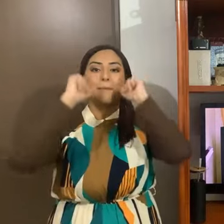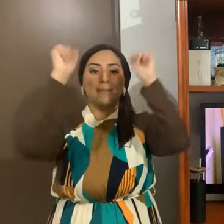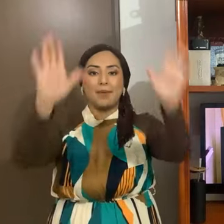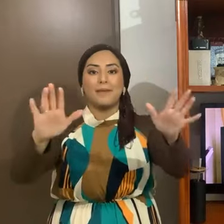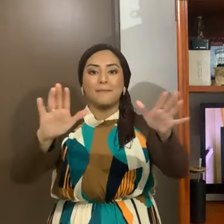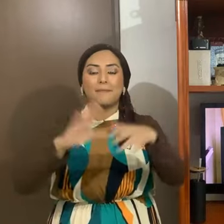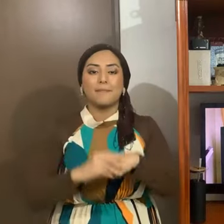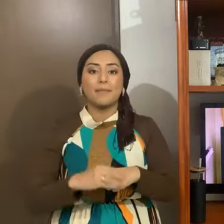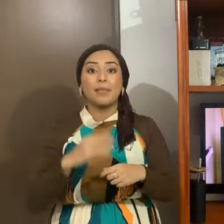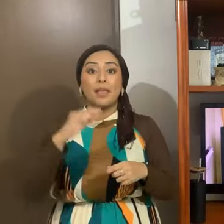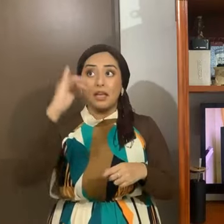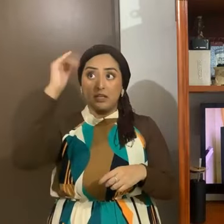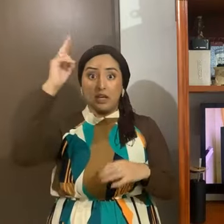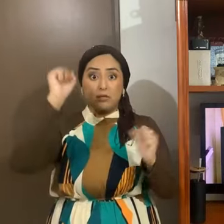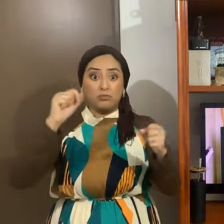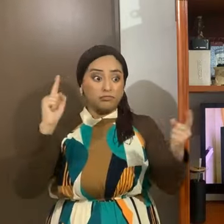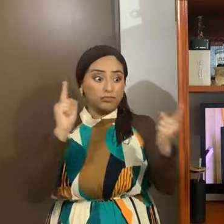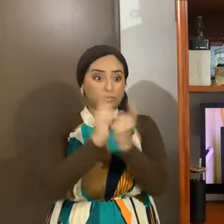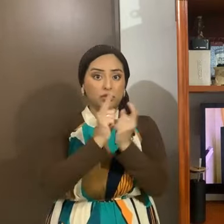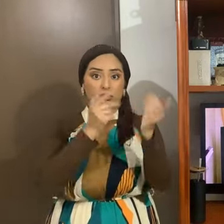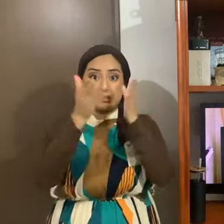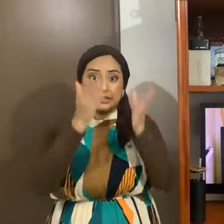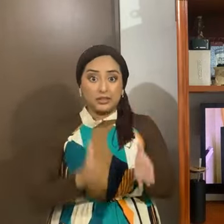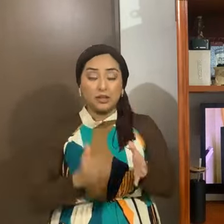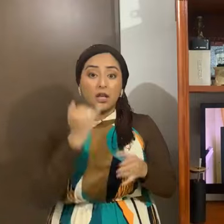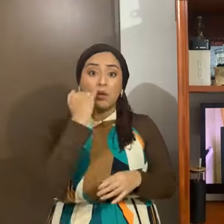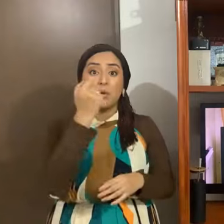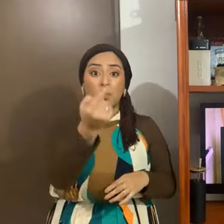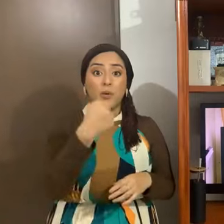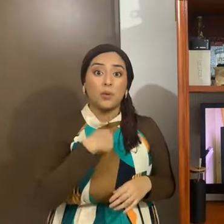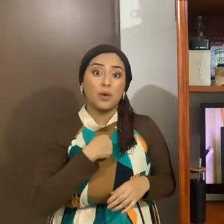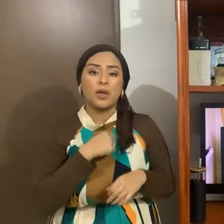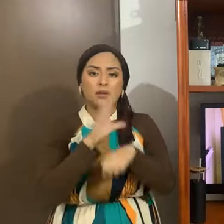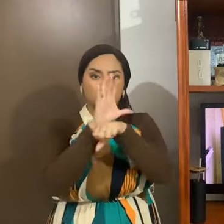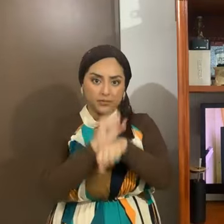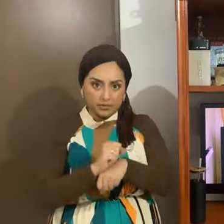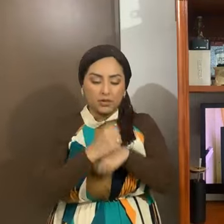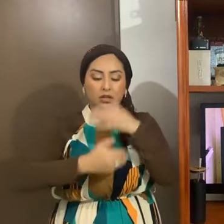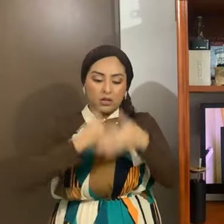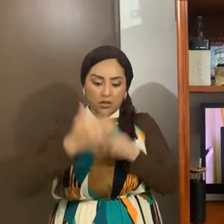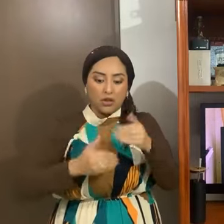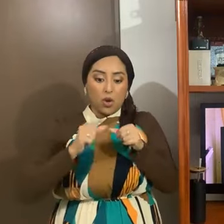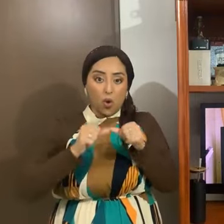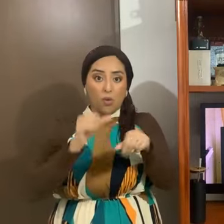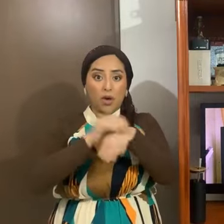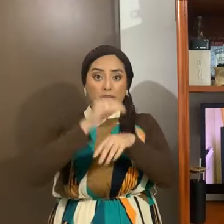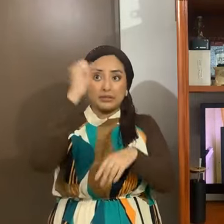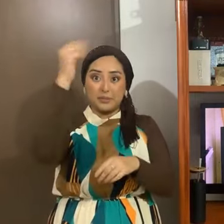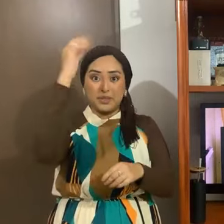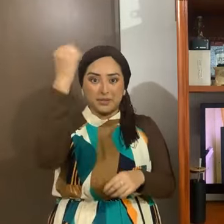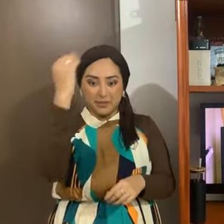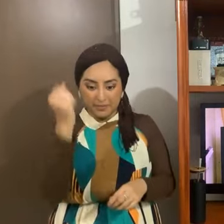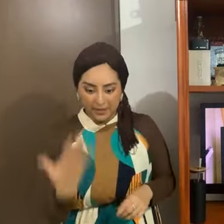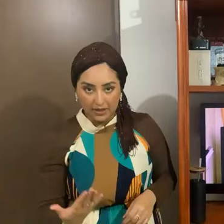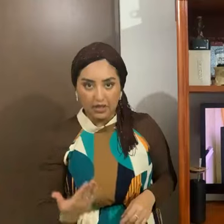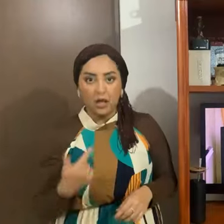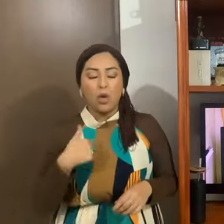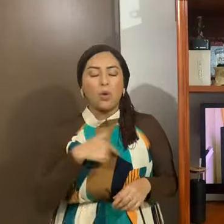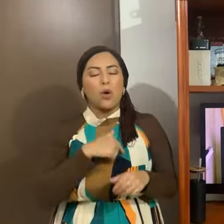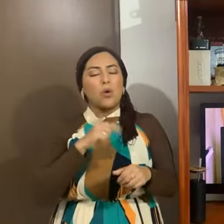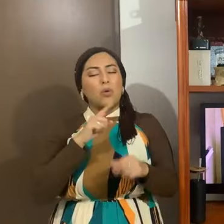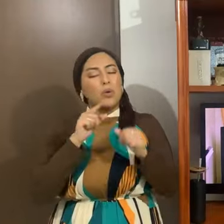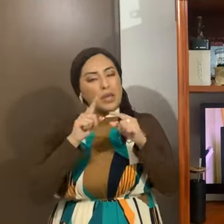bendiciones. Yahweh visita a sus siervos. Si nosotros hacemos el hábito de que en cada Shabbat nosotros busquemos